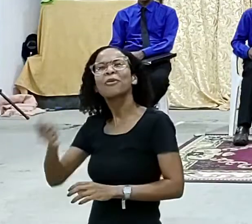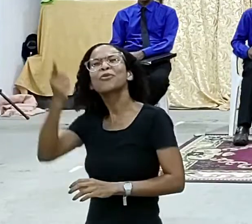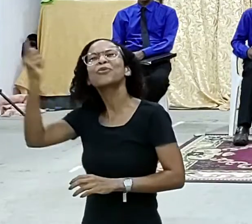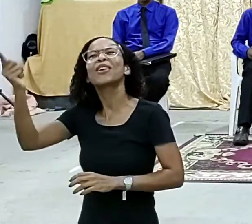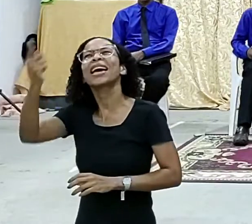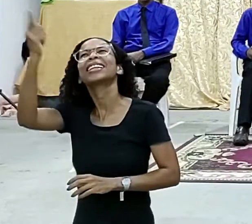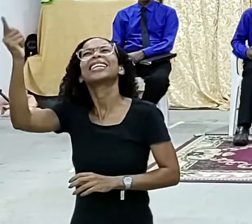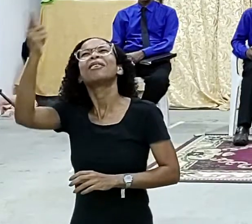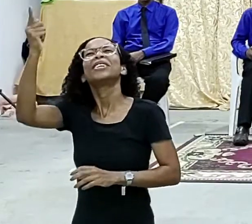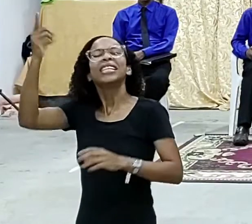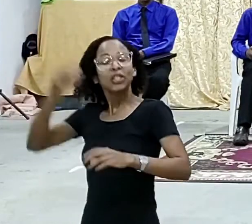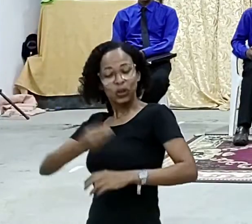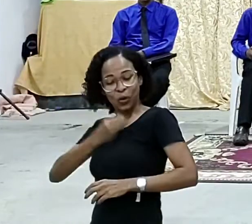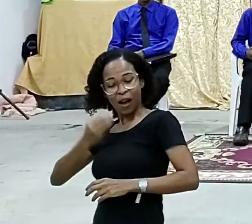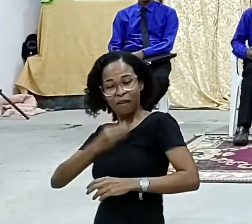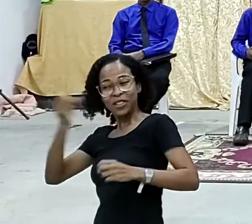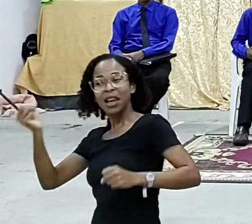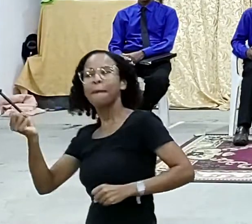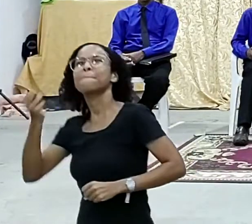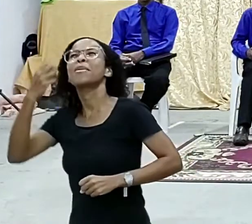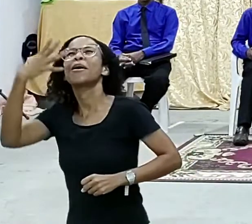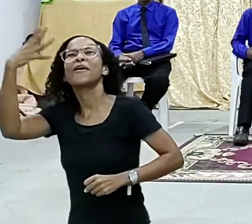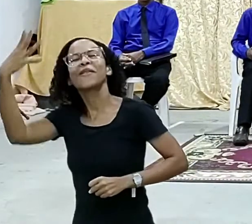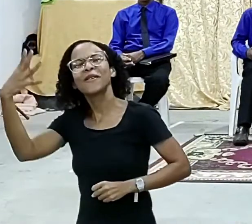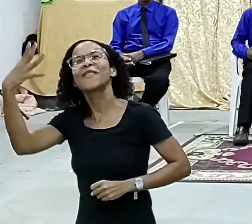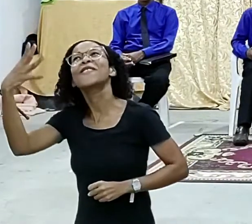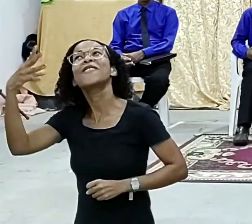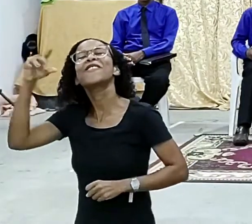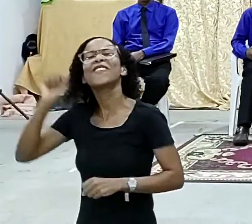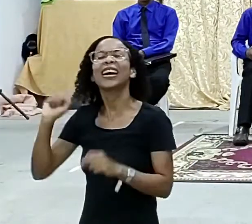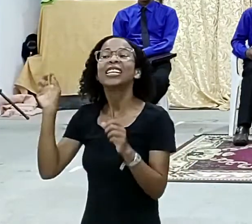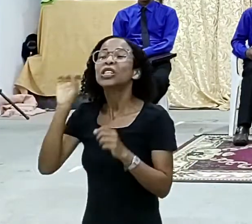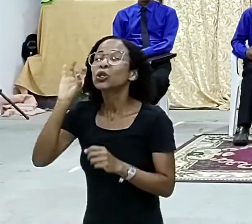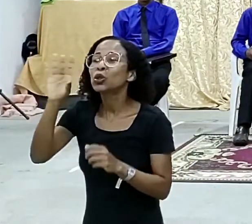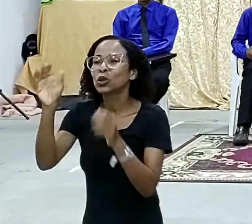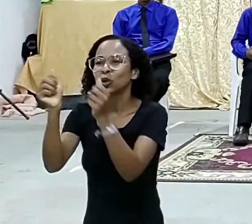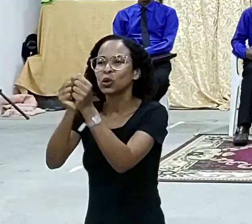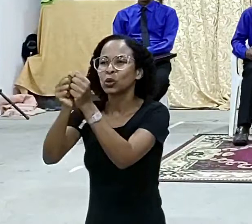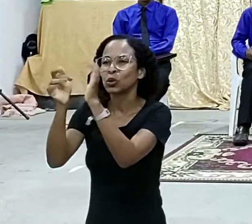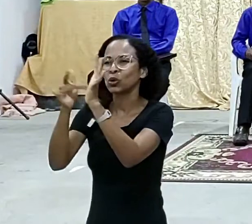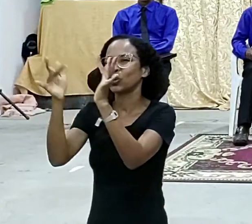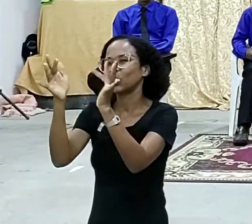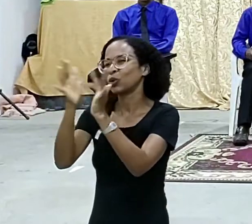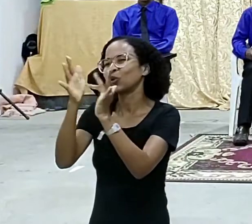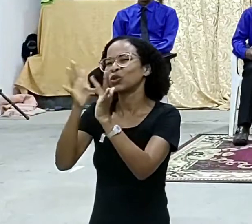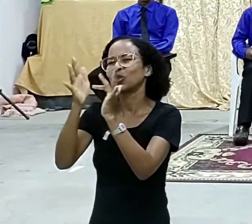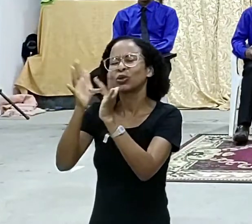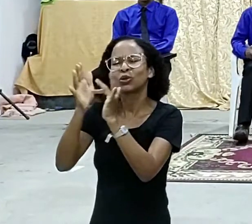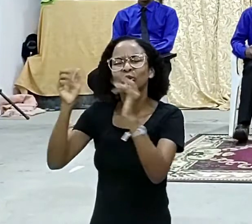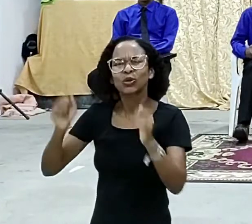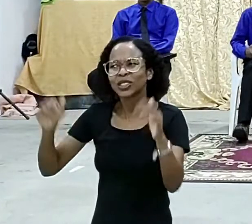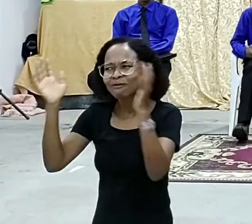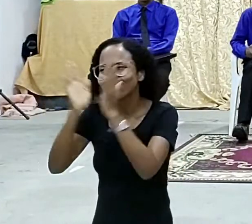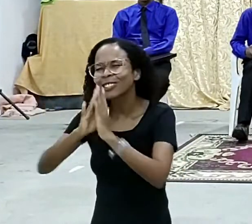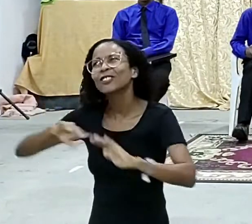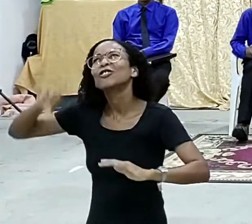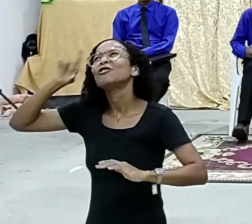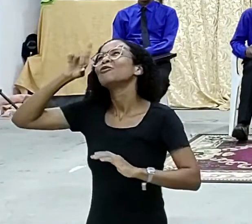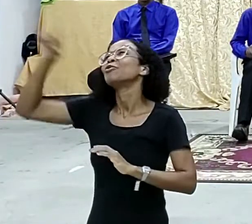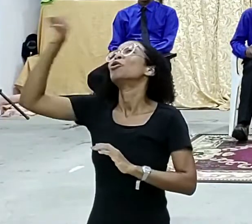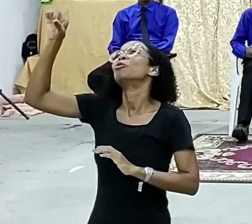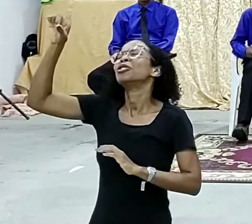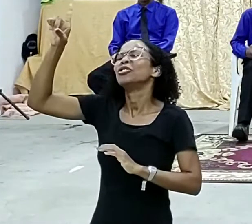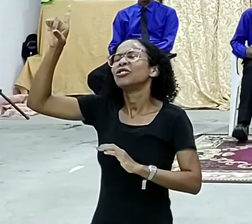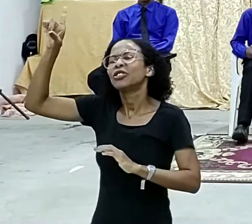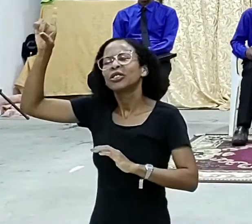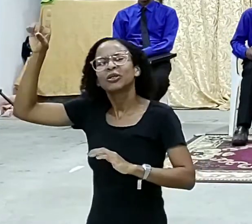Vida com abundância, aleluia, glória a Deus, bendito seja o nome santo do Senhor, aquele que